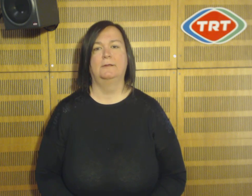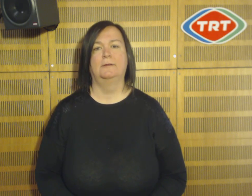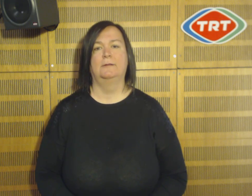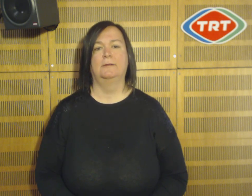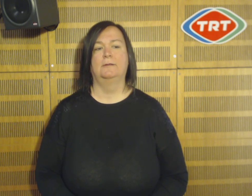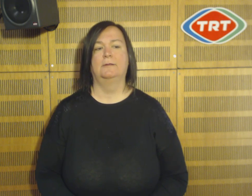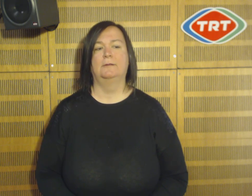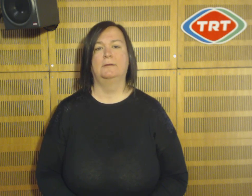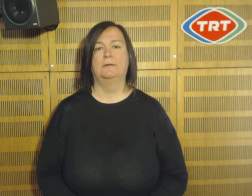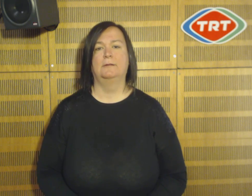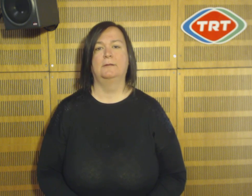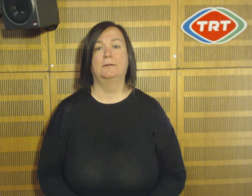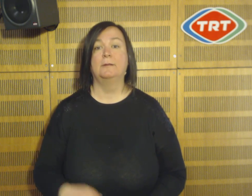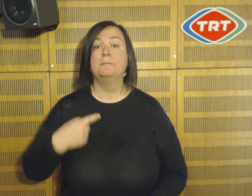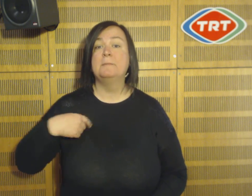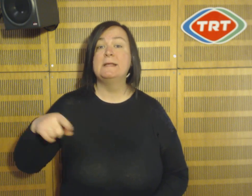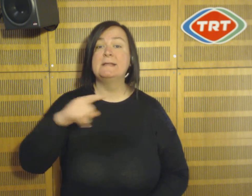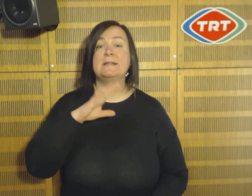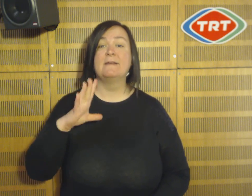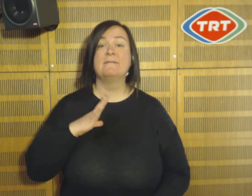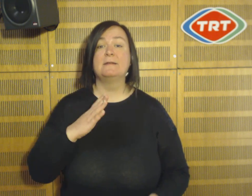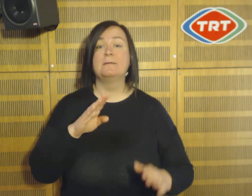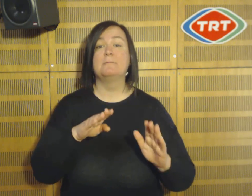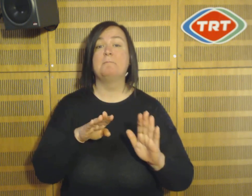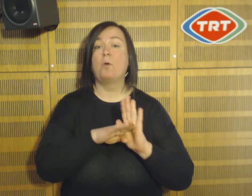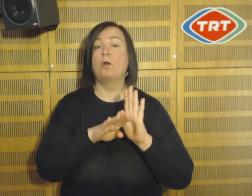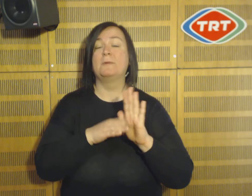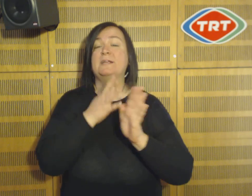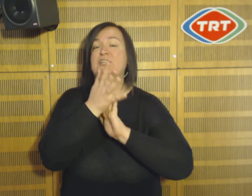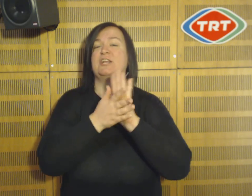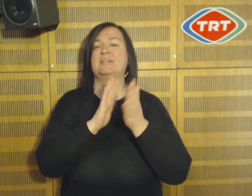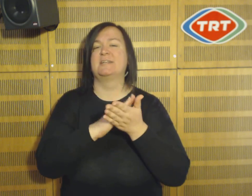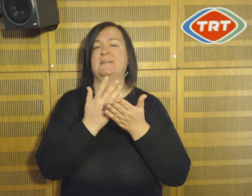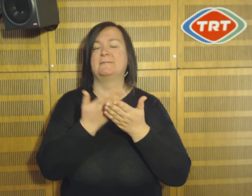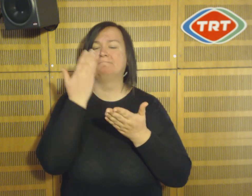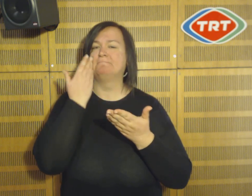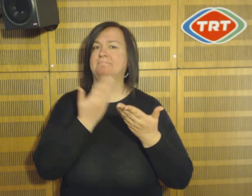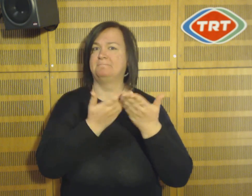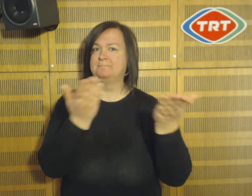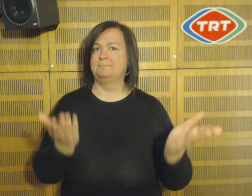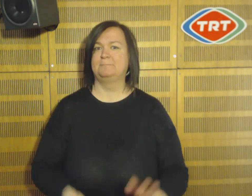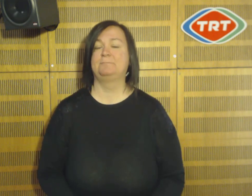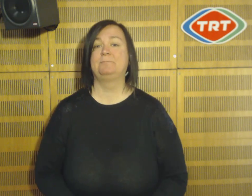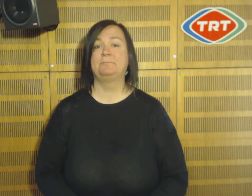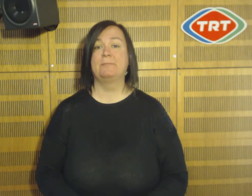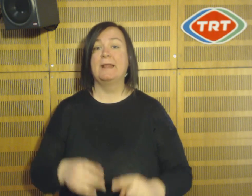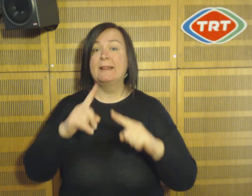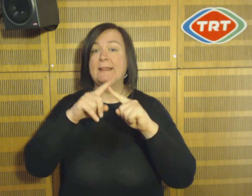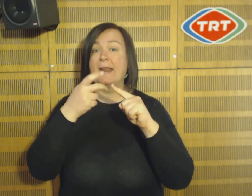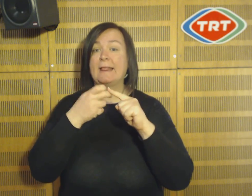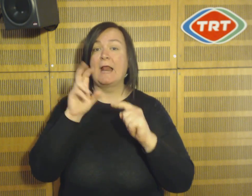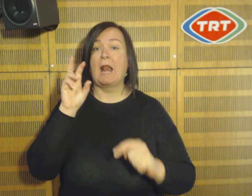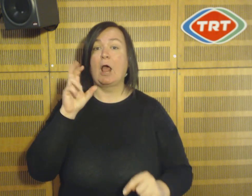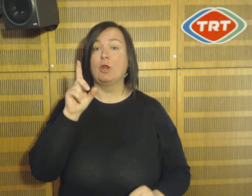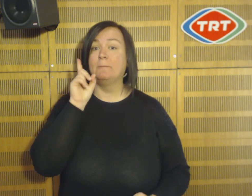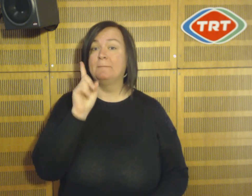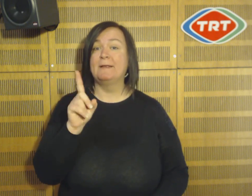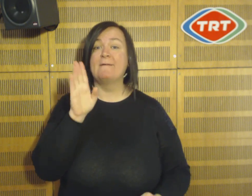diliyoruz Biz de varız programı işaret dili çevirisiyle de sizlere ulaşıyor TRT r